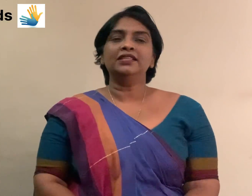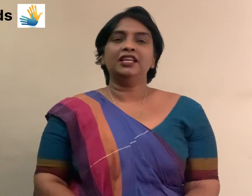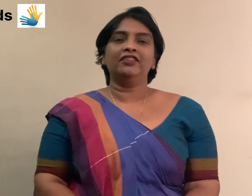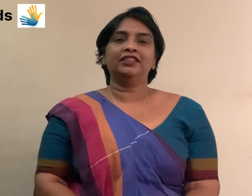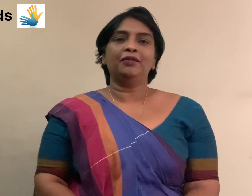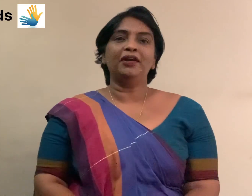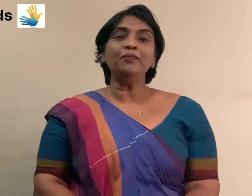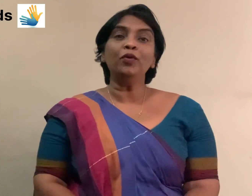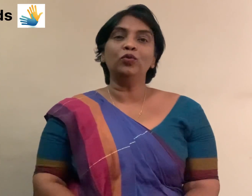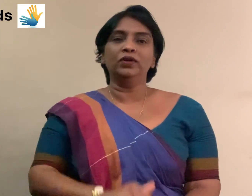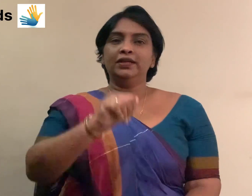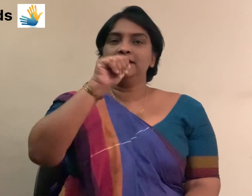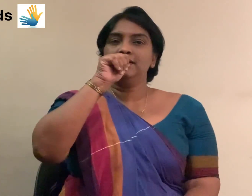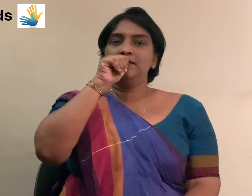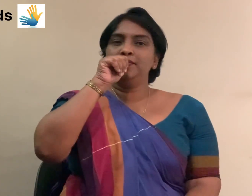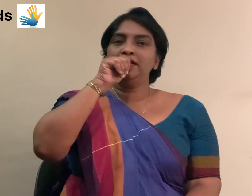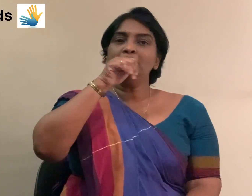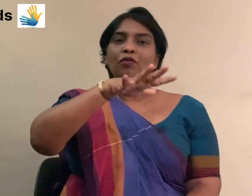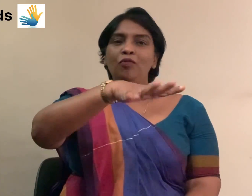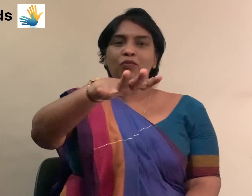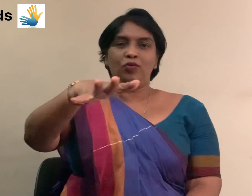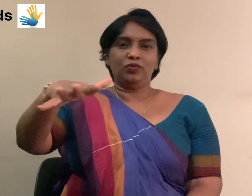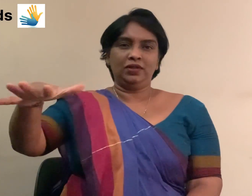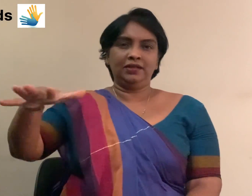සංඥාවක් තමයි පොකුණ. මේක පොකුණ.